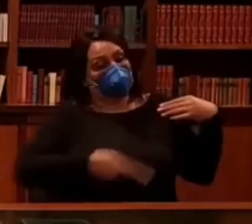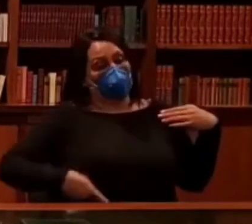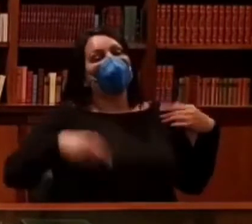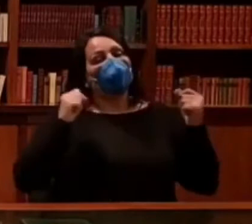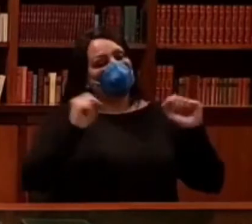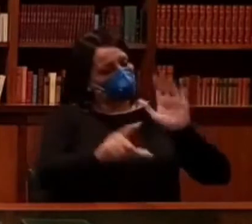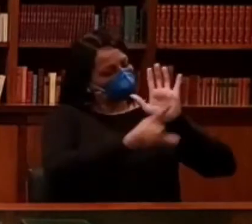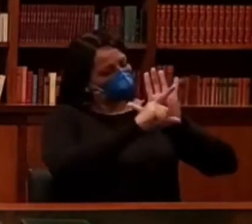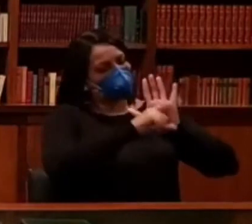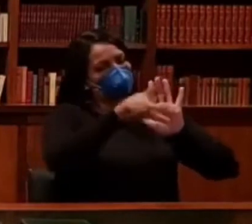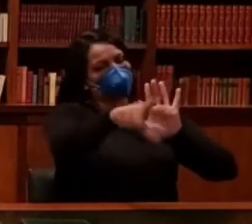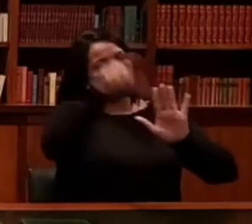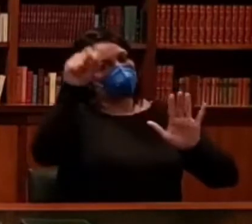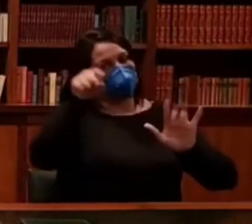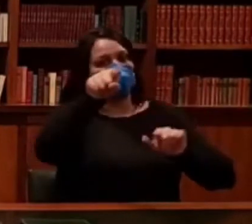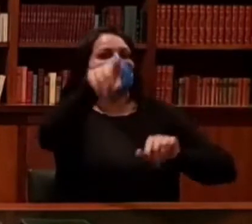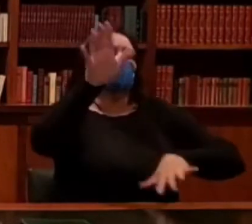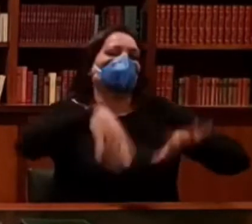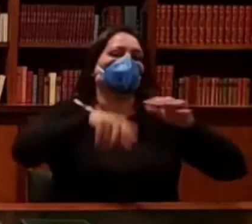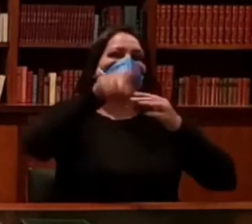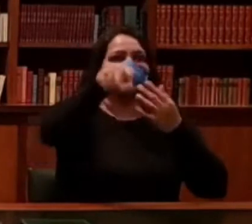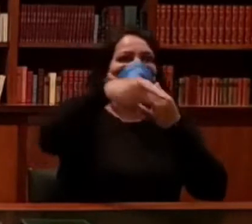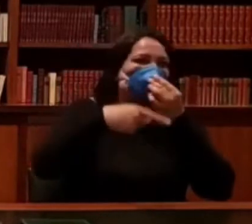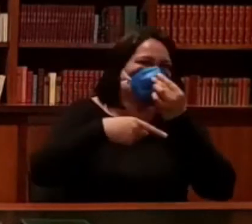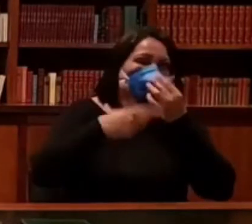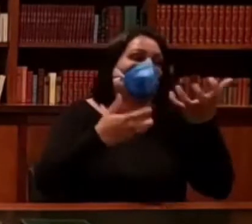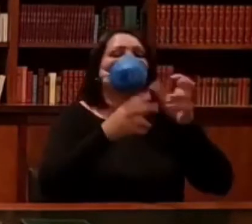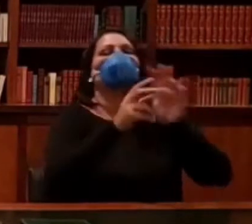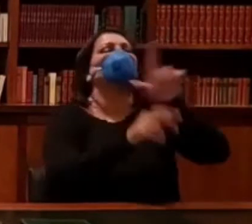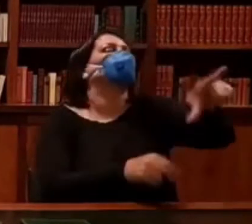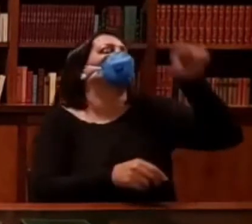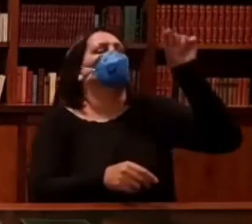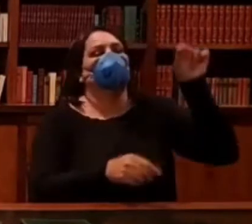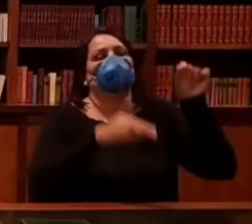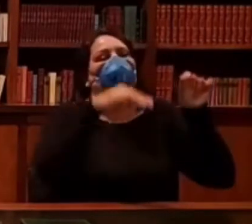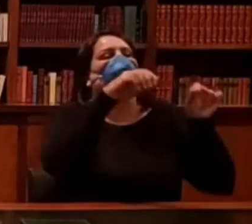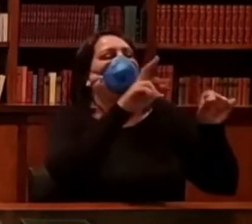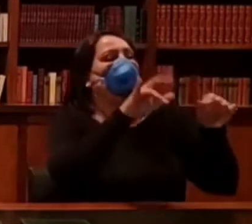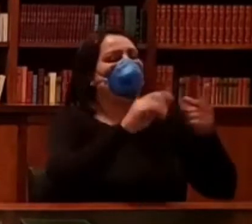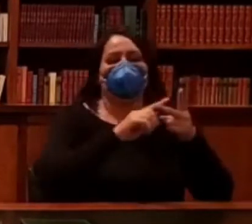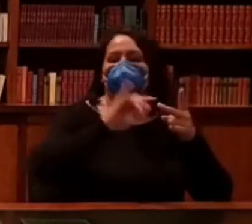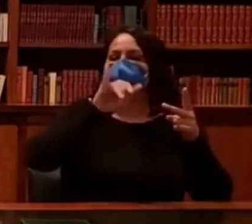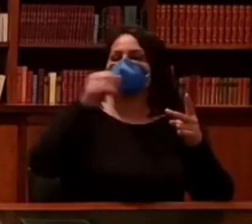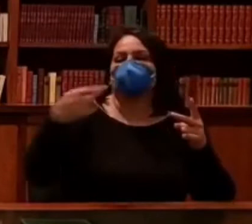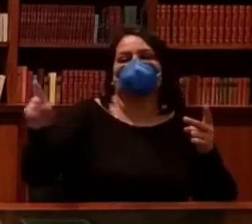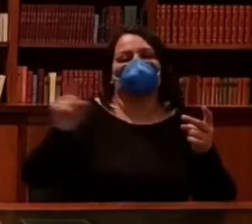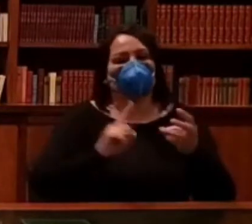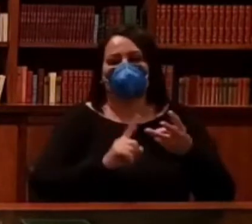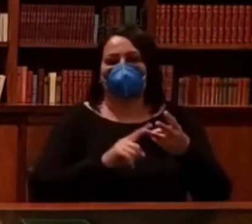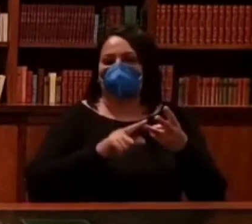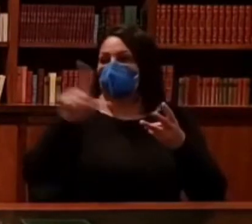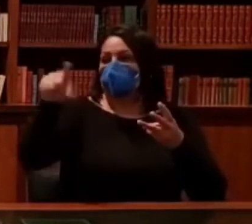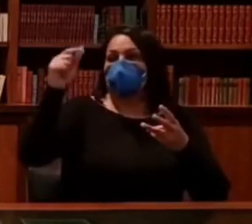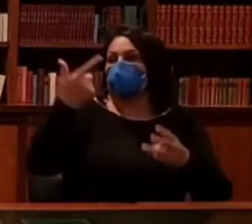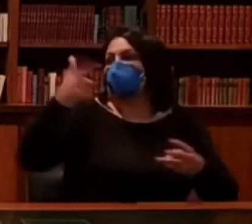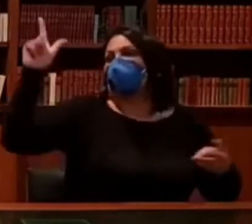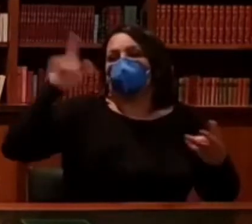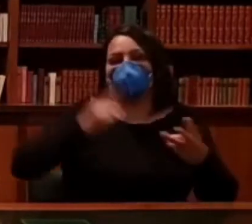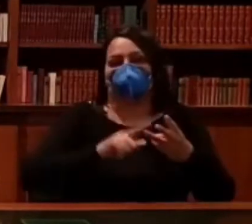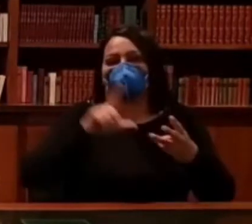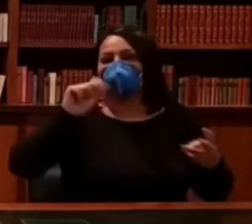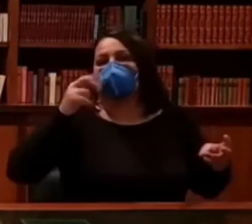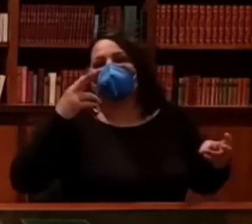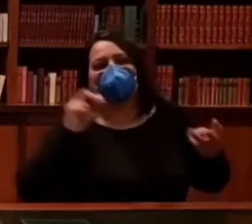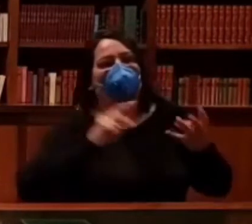com todo respeito a você, você pode achar que deve ser o João ou a Maria. E eu, se eu achar que tem que ser o Antônio ou a